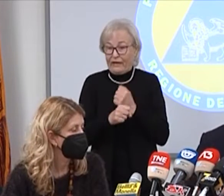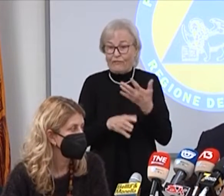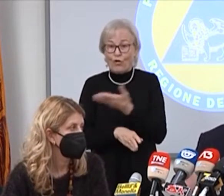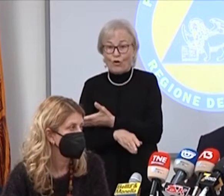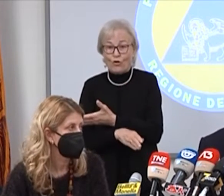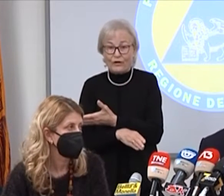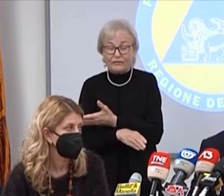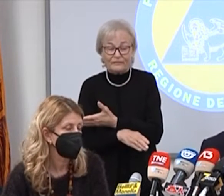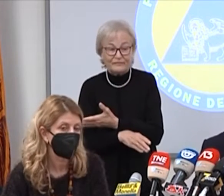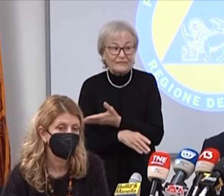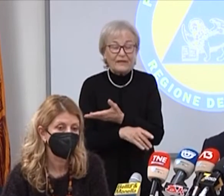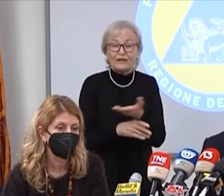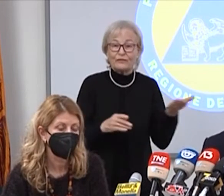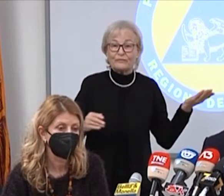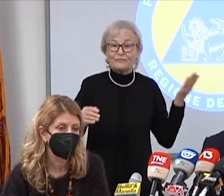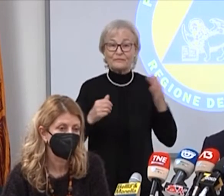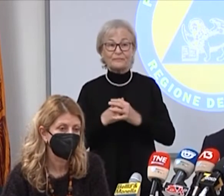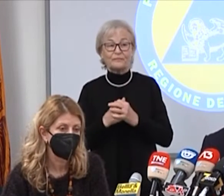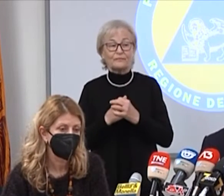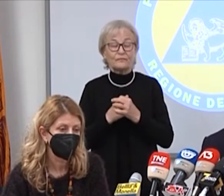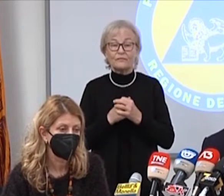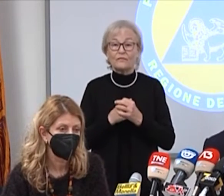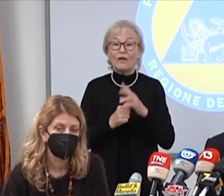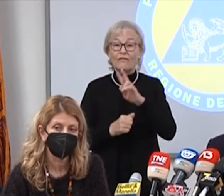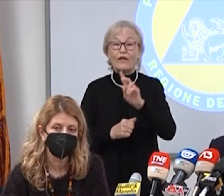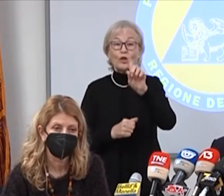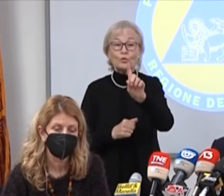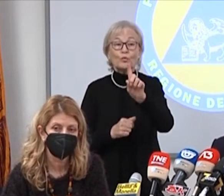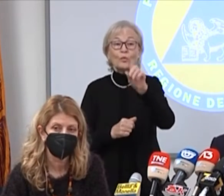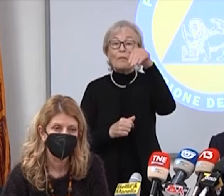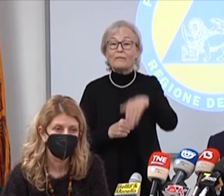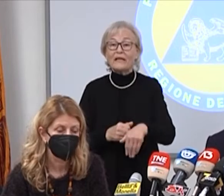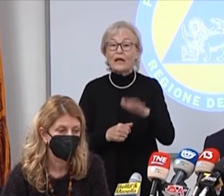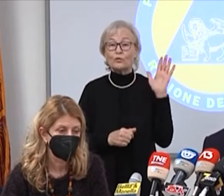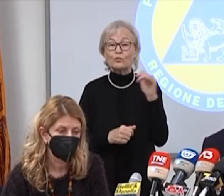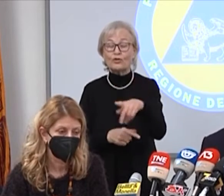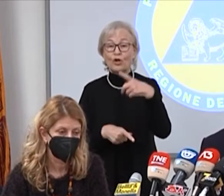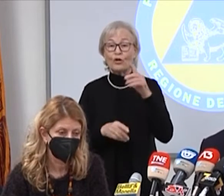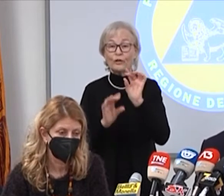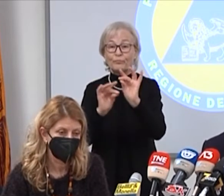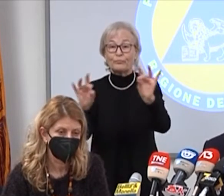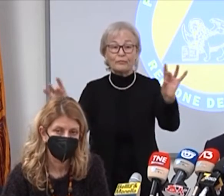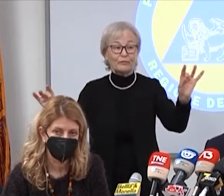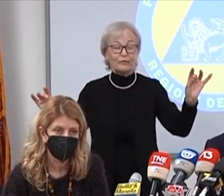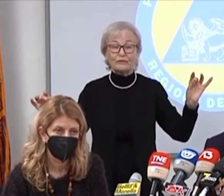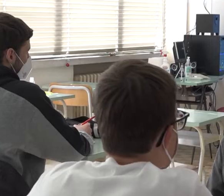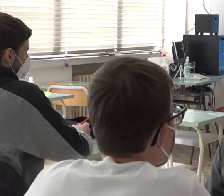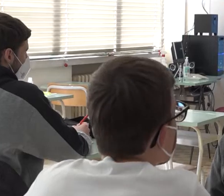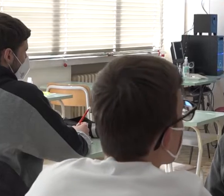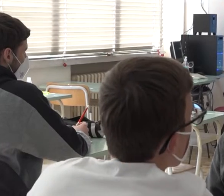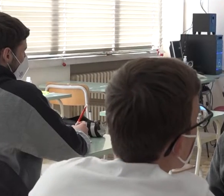incontra tracy su 21 mila contagiati a giorno c'è uno di 21 mila telefonate impossibile da fare